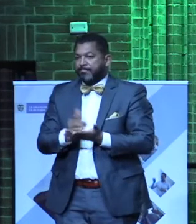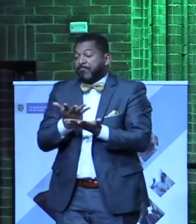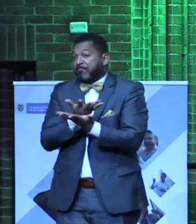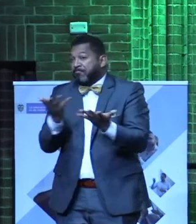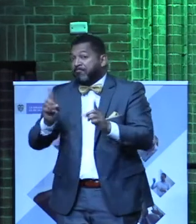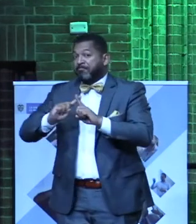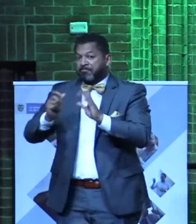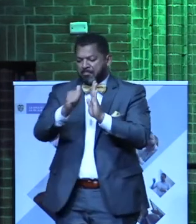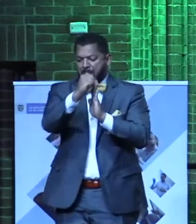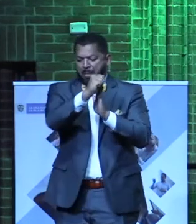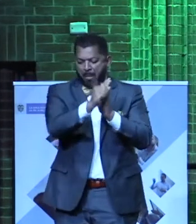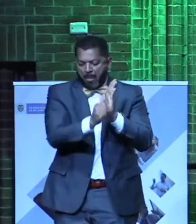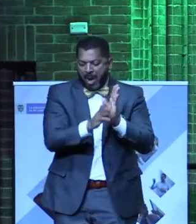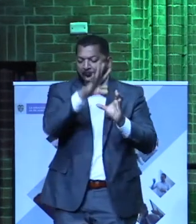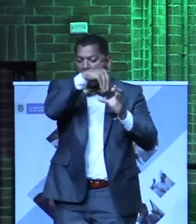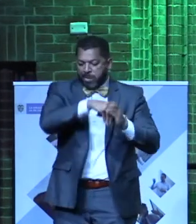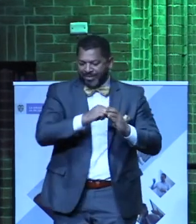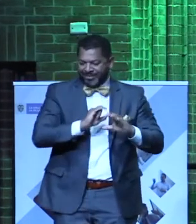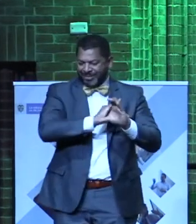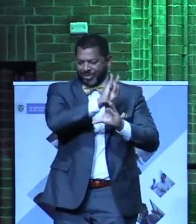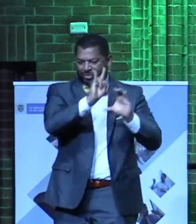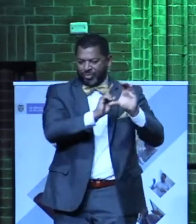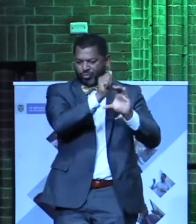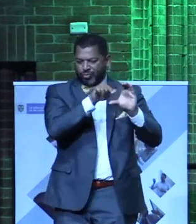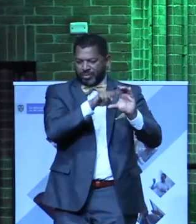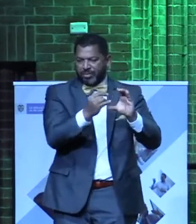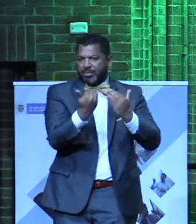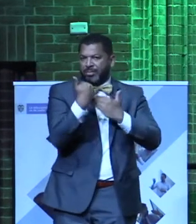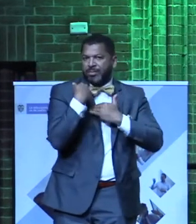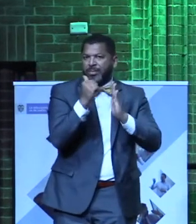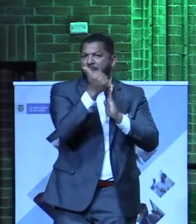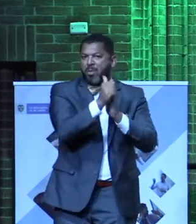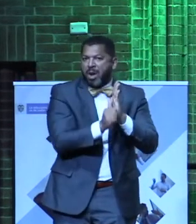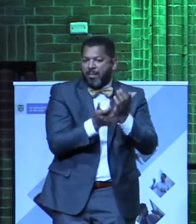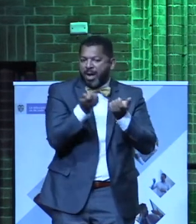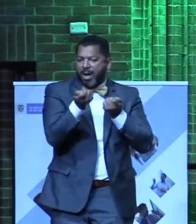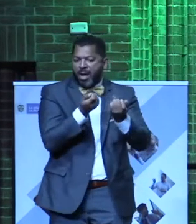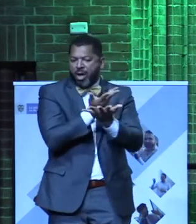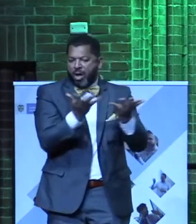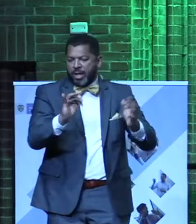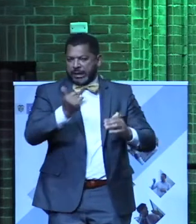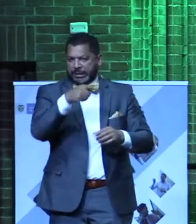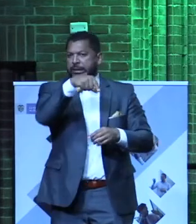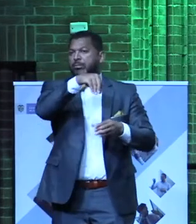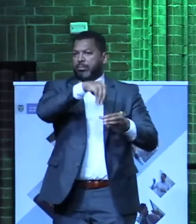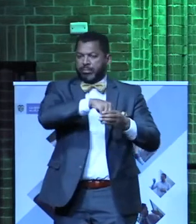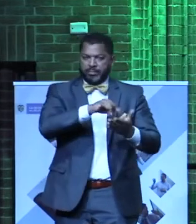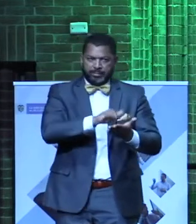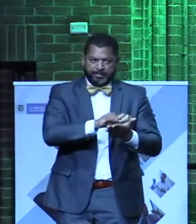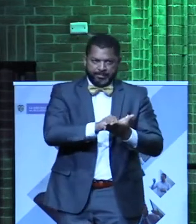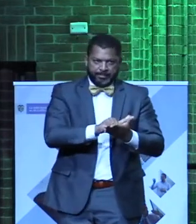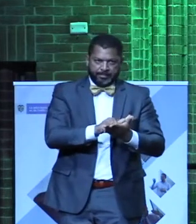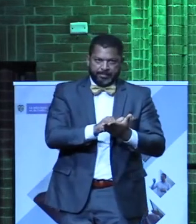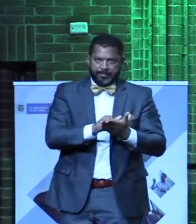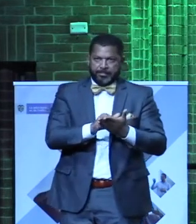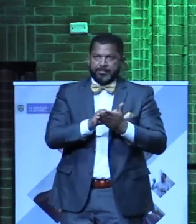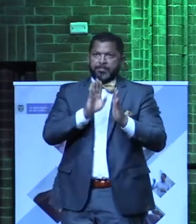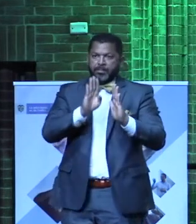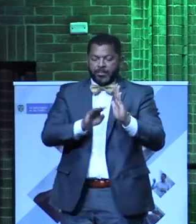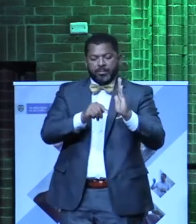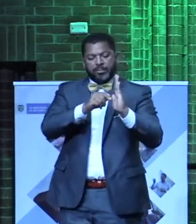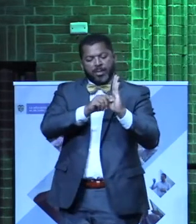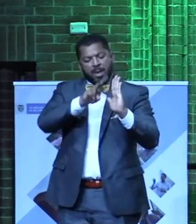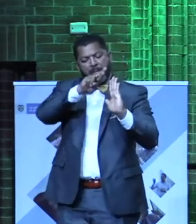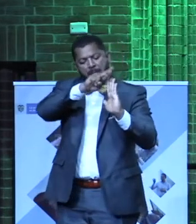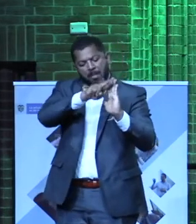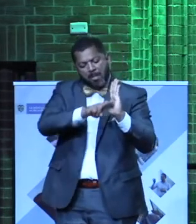programas que estamos adelantando y que cumplen con los parámetros que